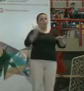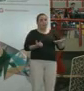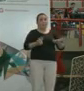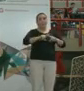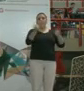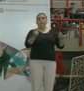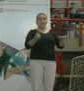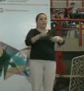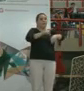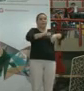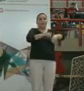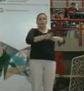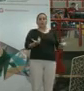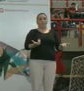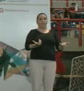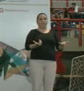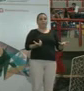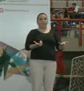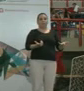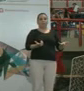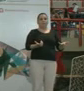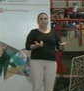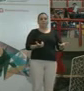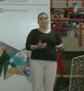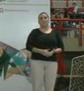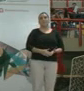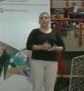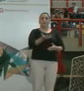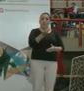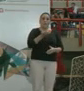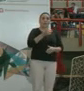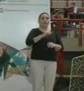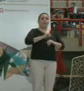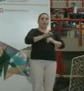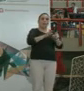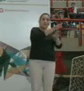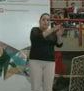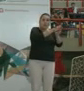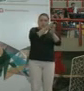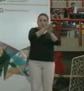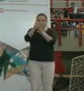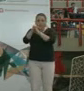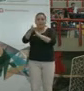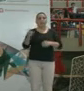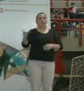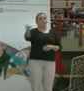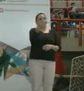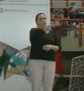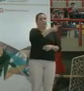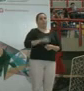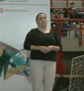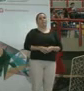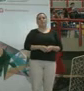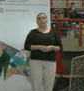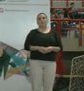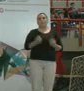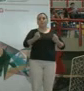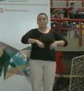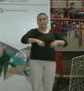conseguiu, nem deu dar tempo ler. Então é isso que eu quero que vocês tenham em mente. Vocês têm que